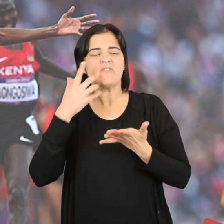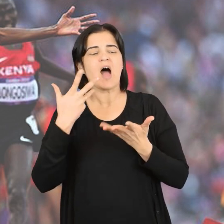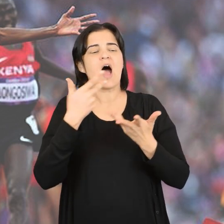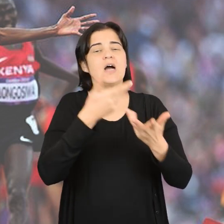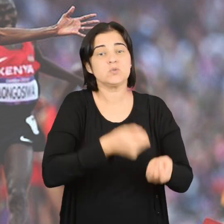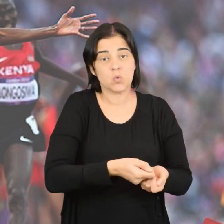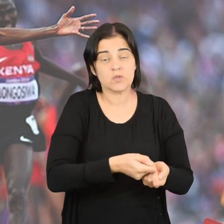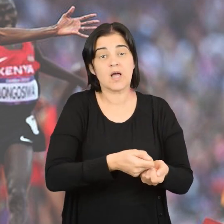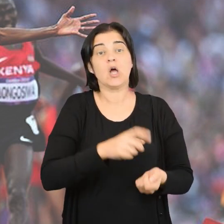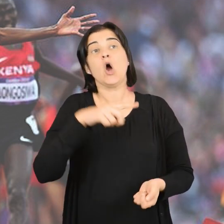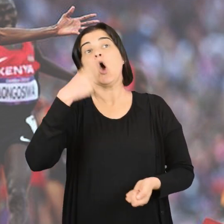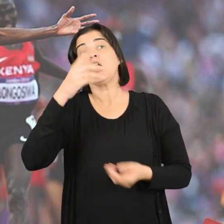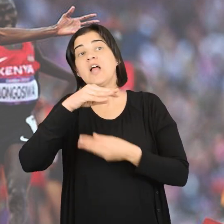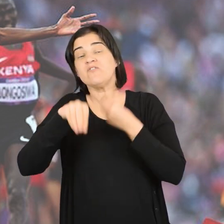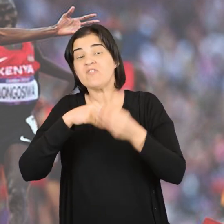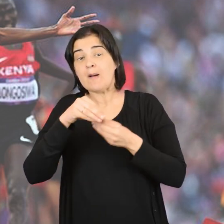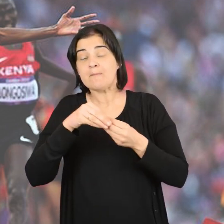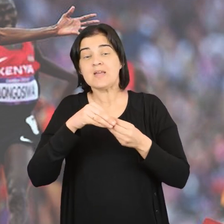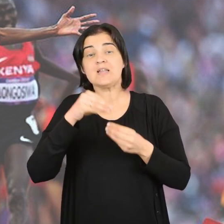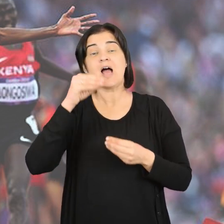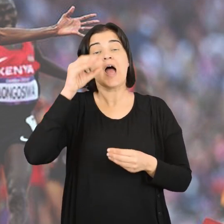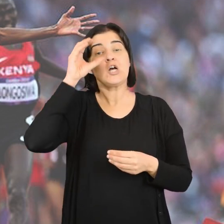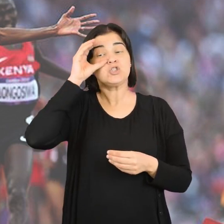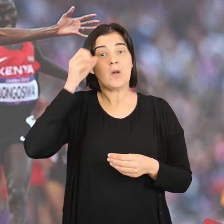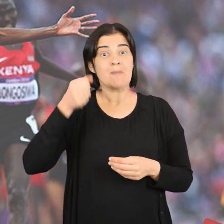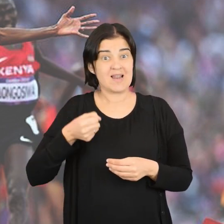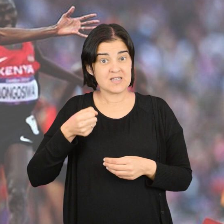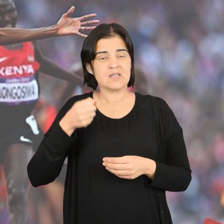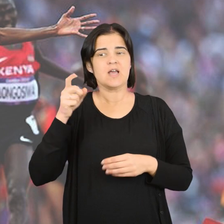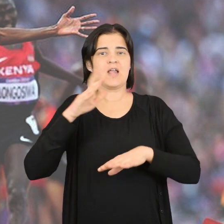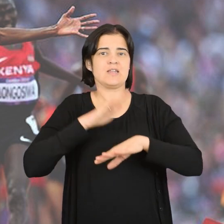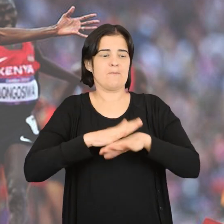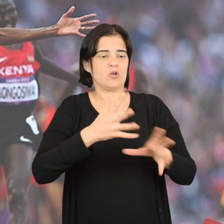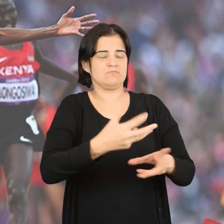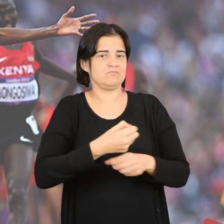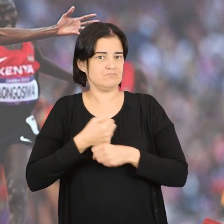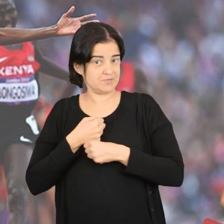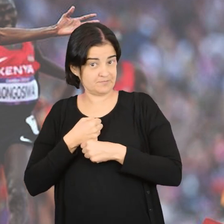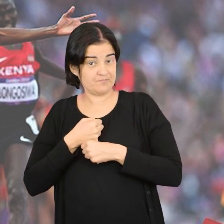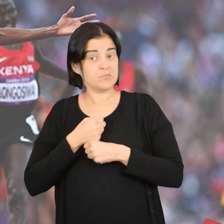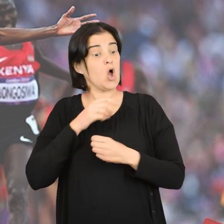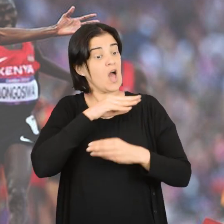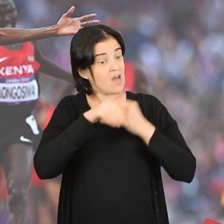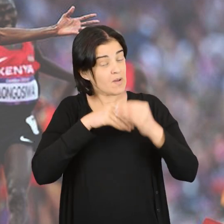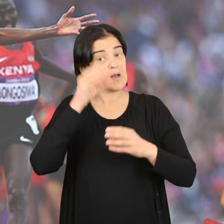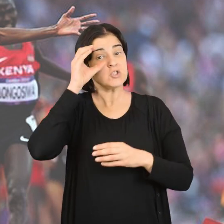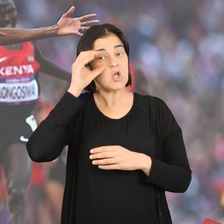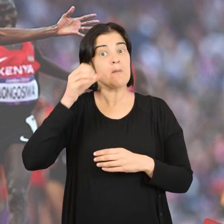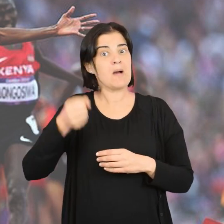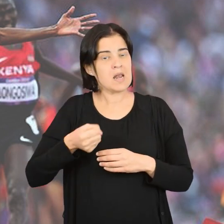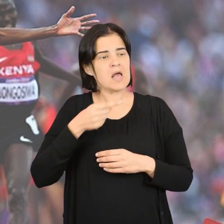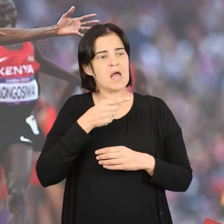en busca de ayuda logrando que una familia somalí se haga cargo de él